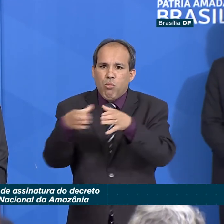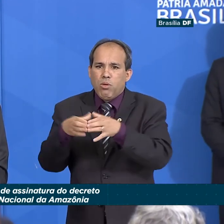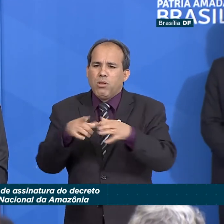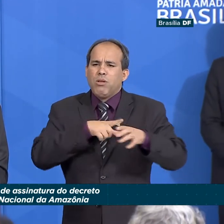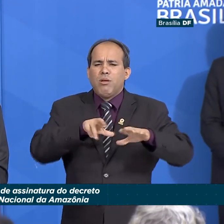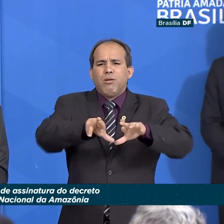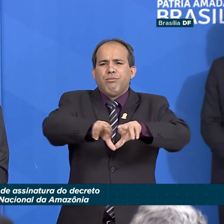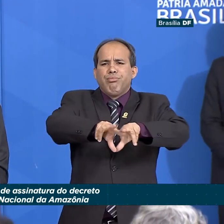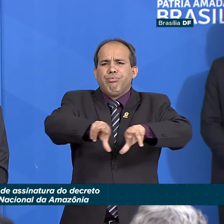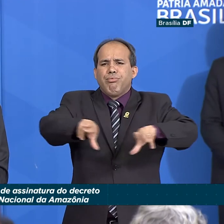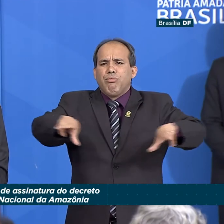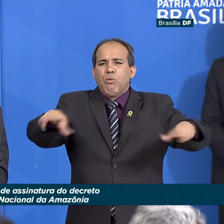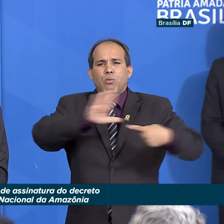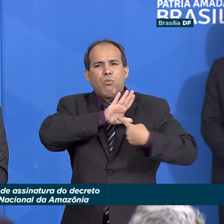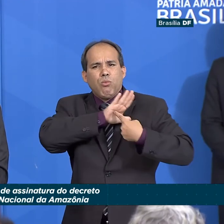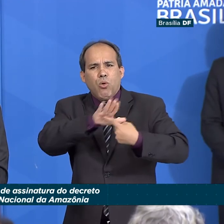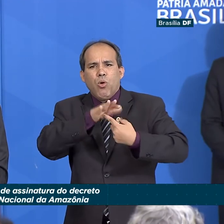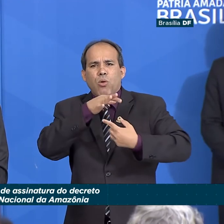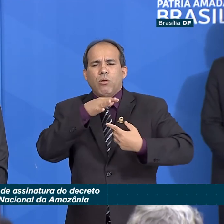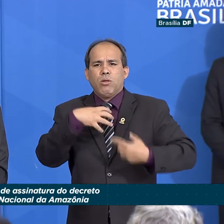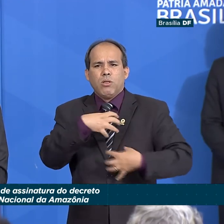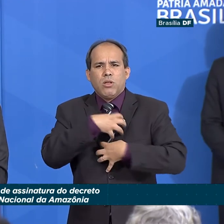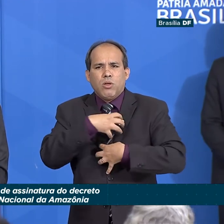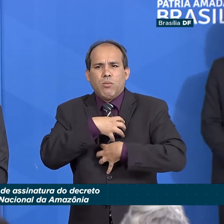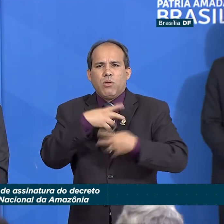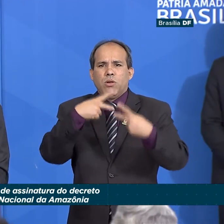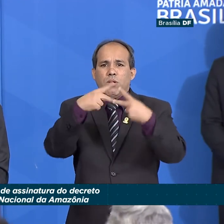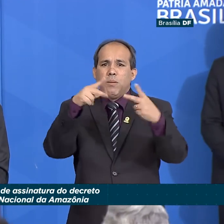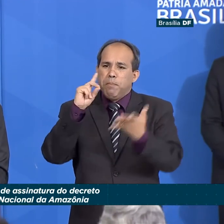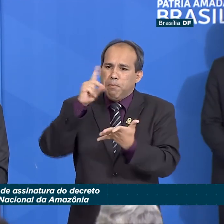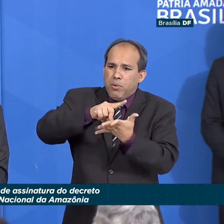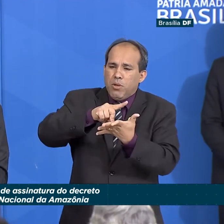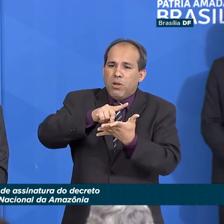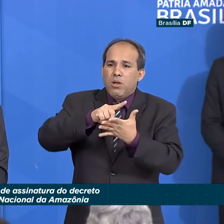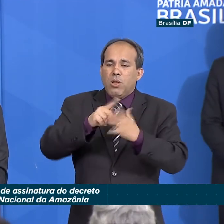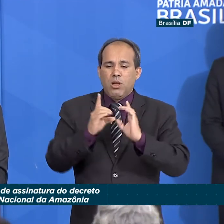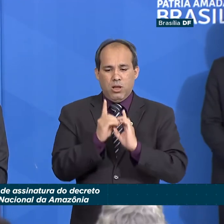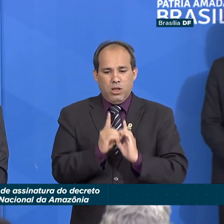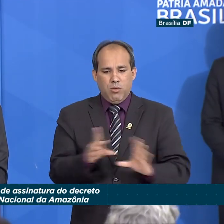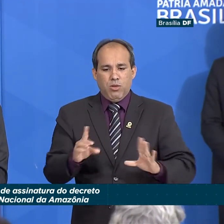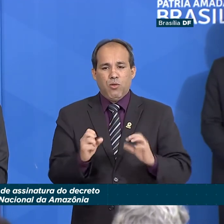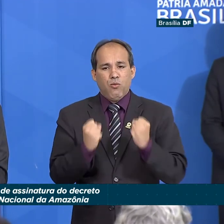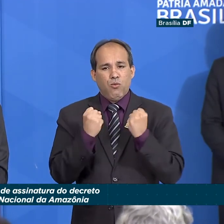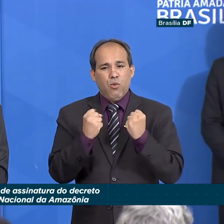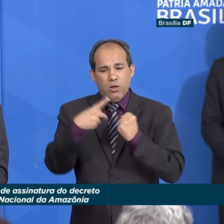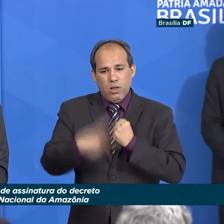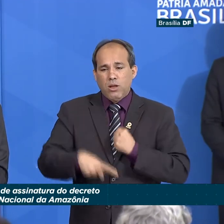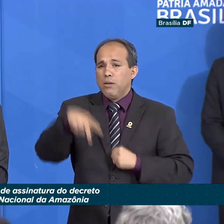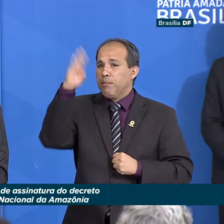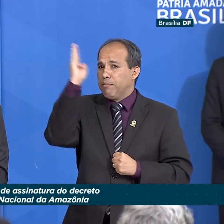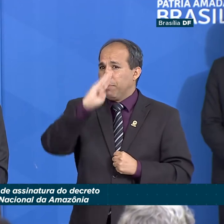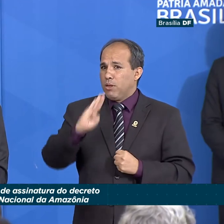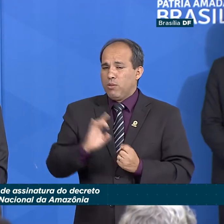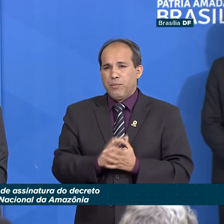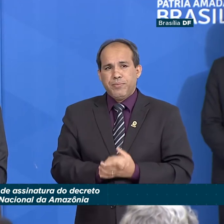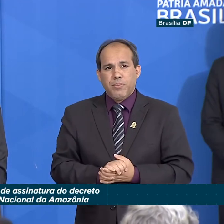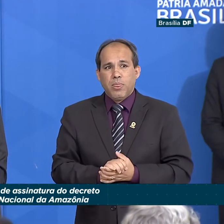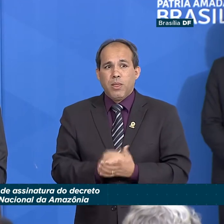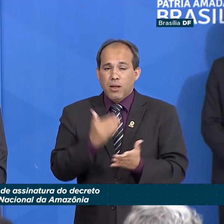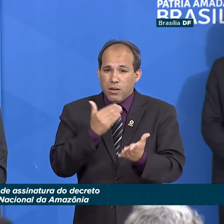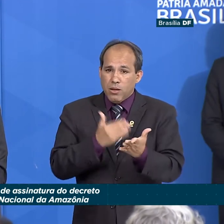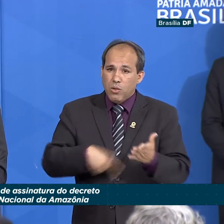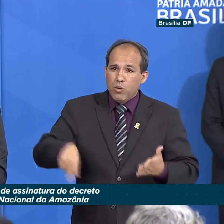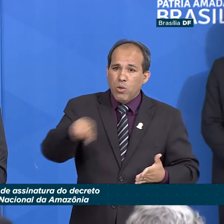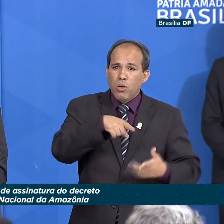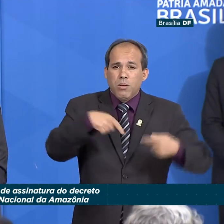expressões, característica da democracia pujante que é a nossa. Precisamos e